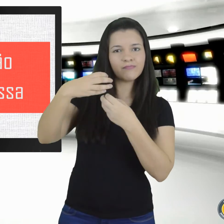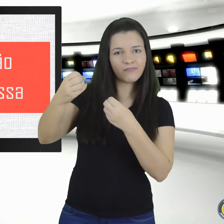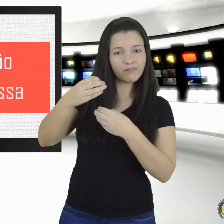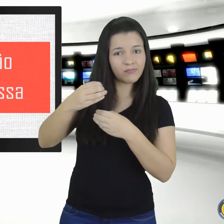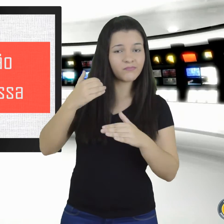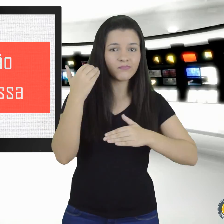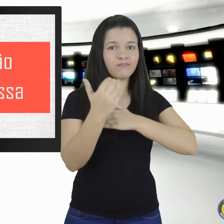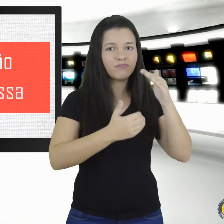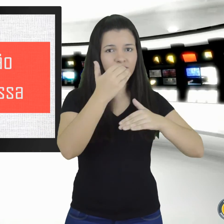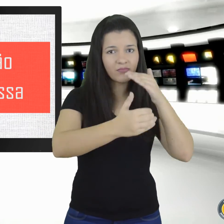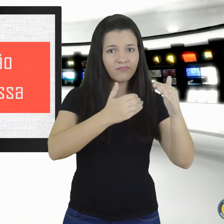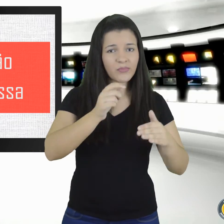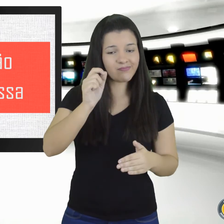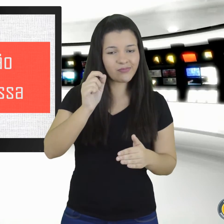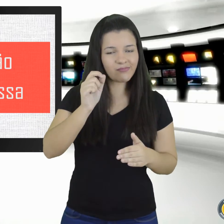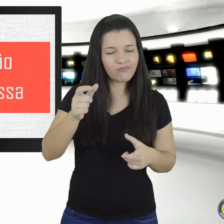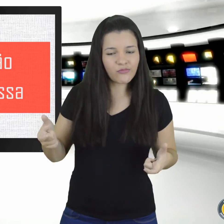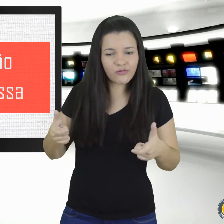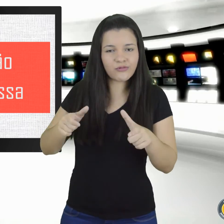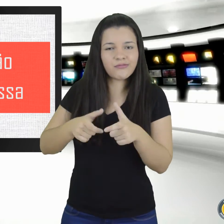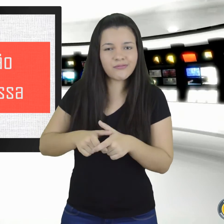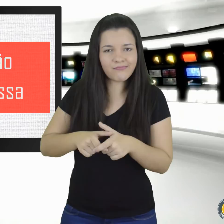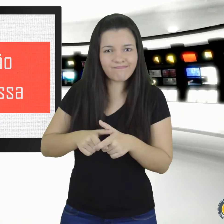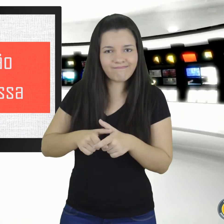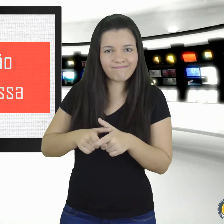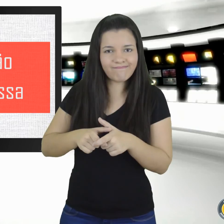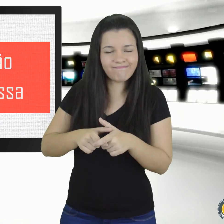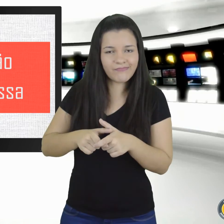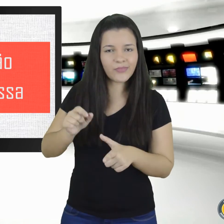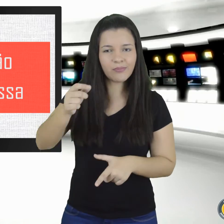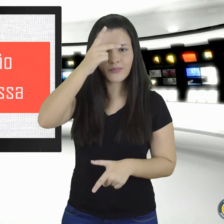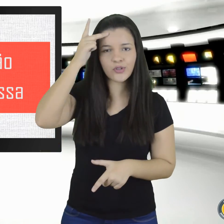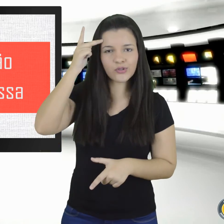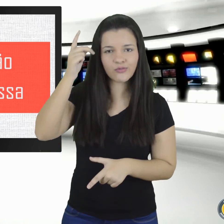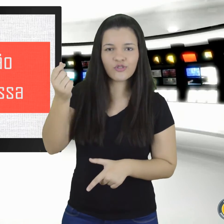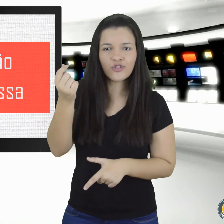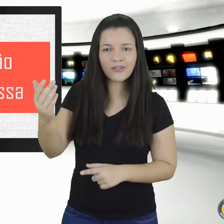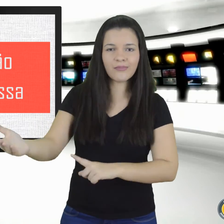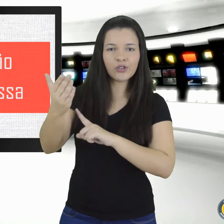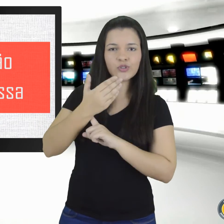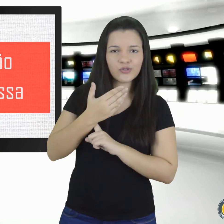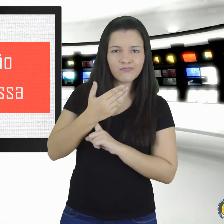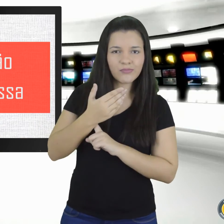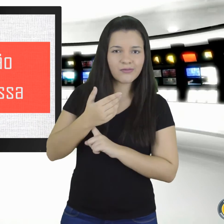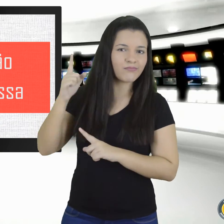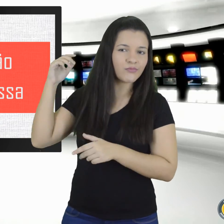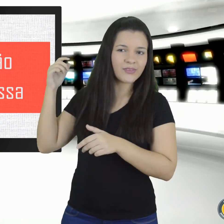por pessoas físicas nos últimos anos. Diante da crise econômica, a redução tem sido maior